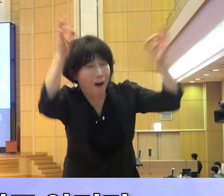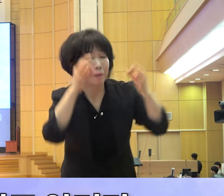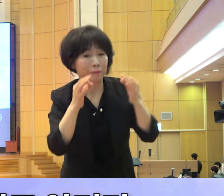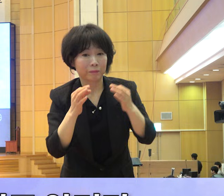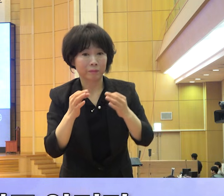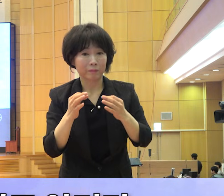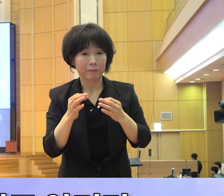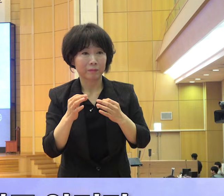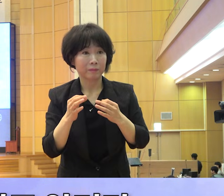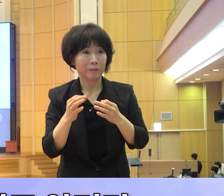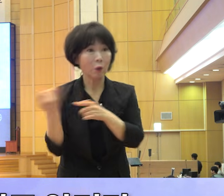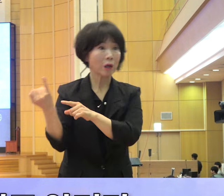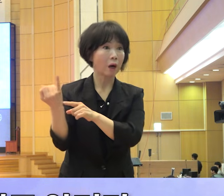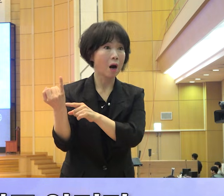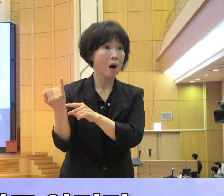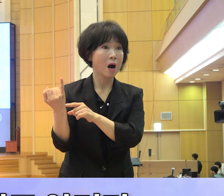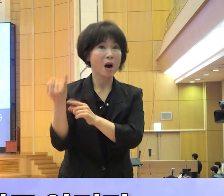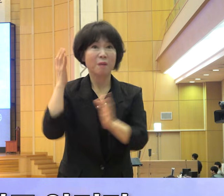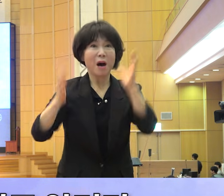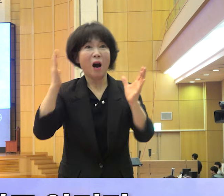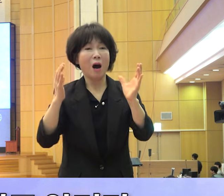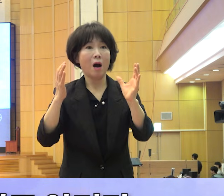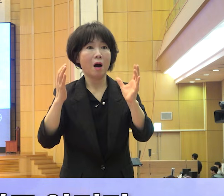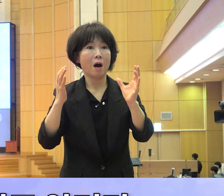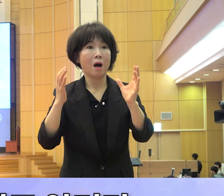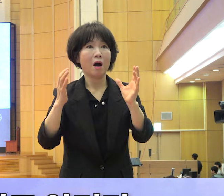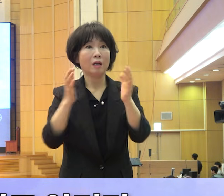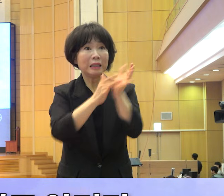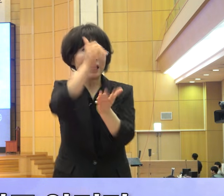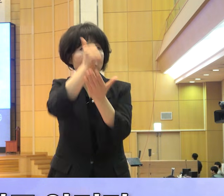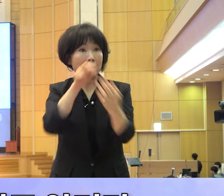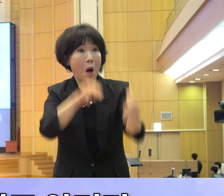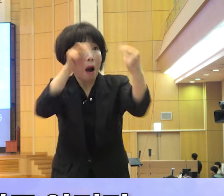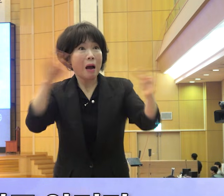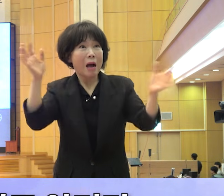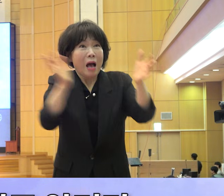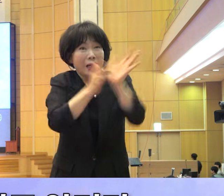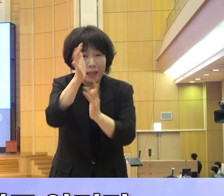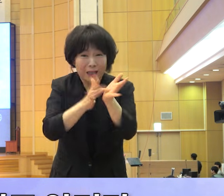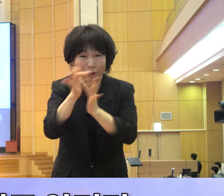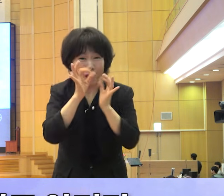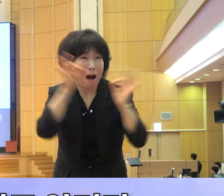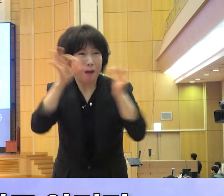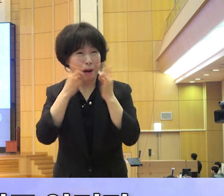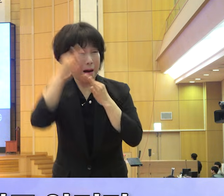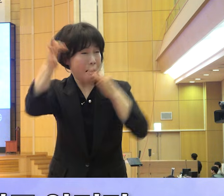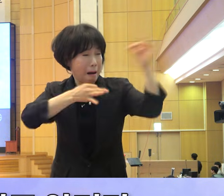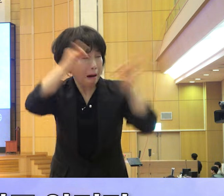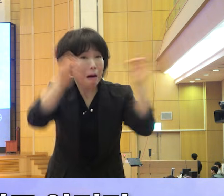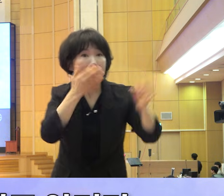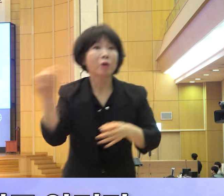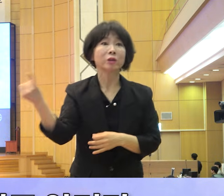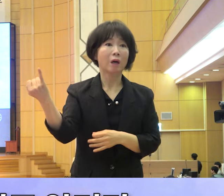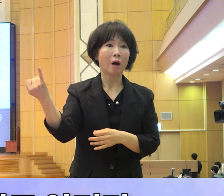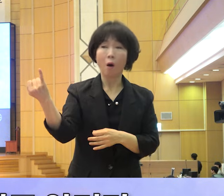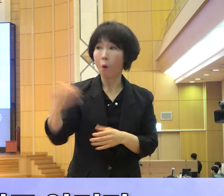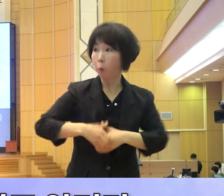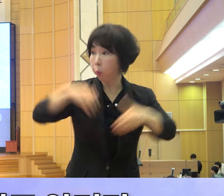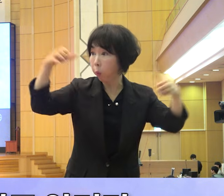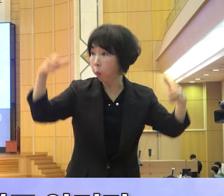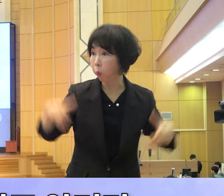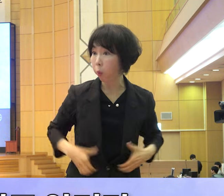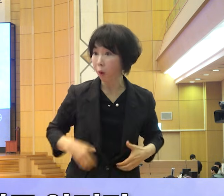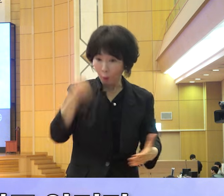지경이라면 가나안이라는 마을에서 나와가지고 벗어나서 도봉구에서 다른